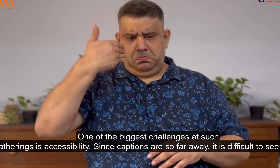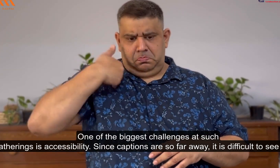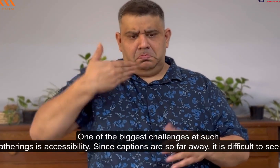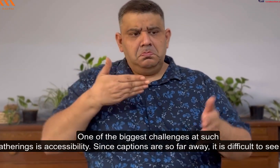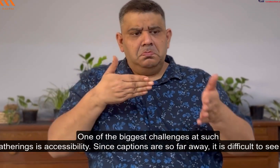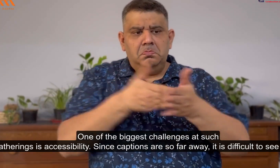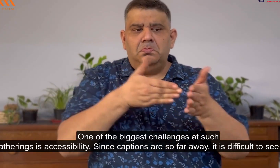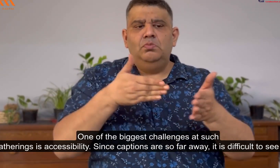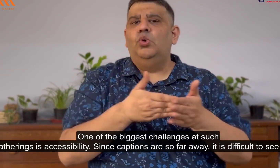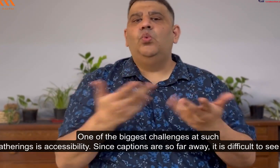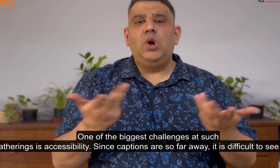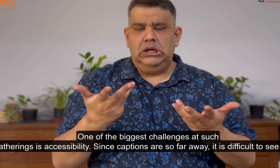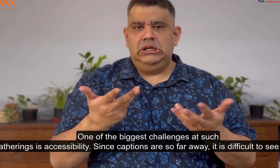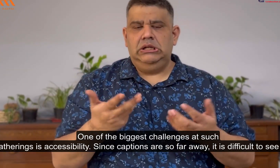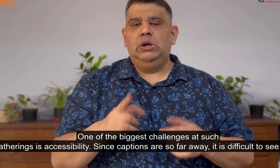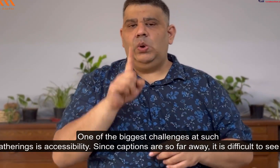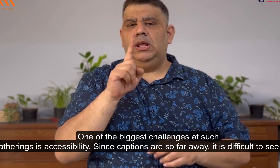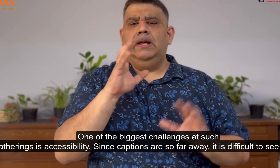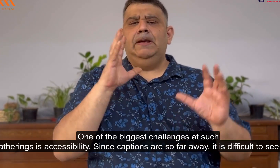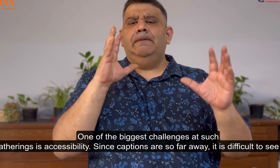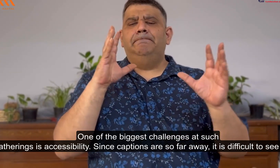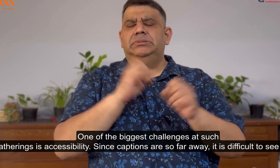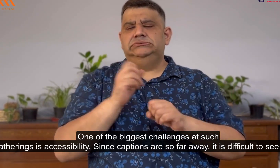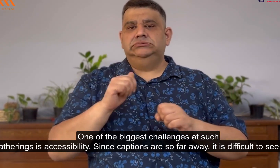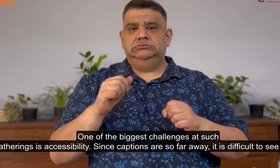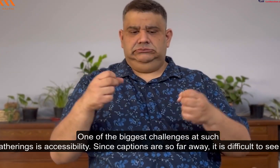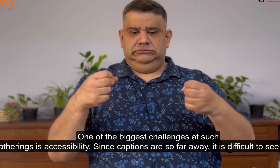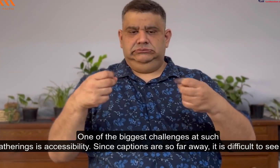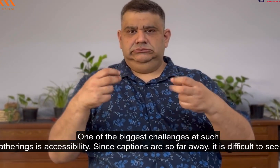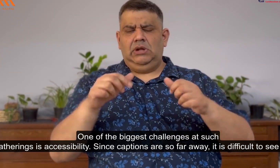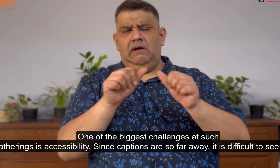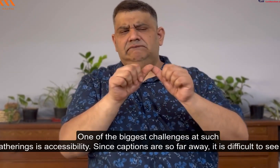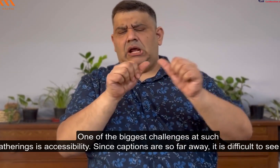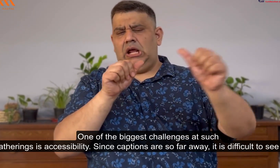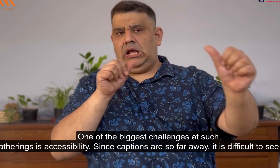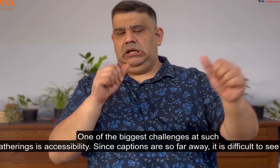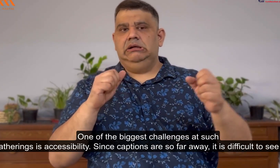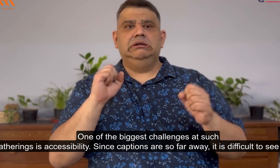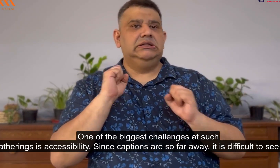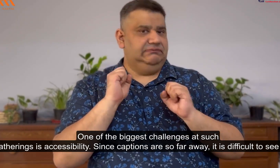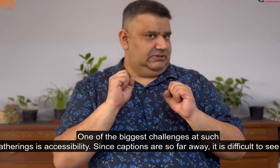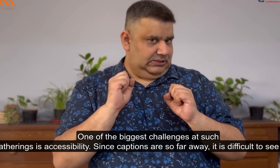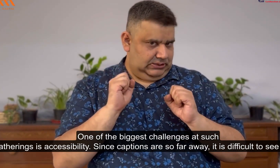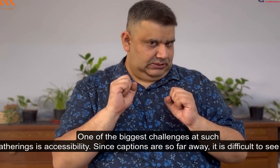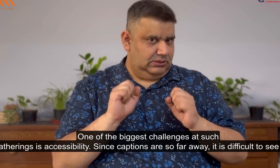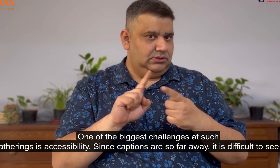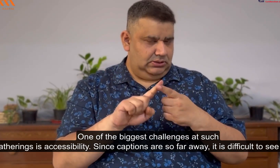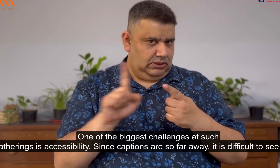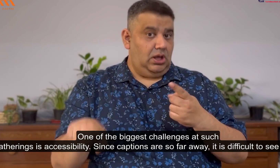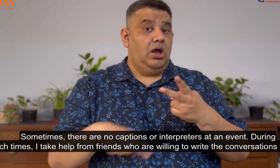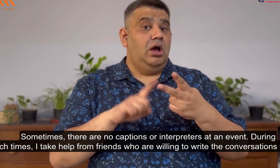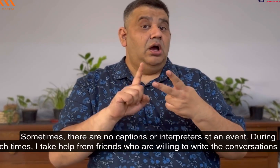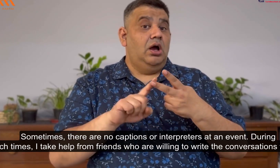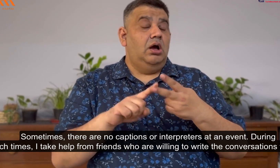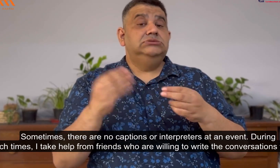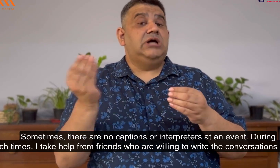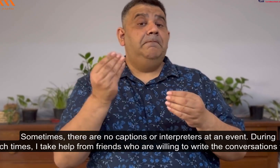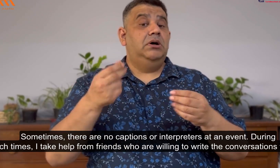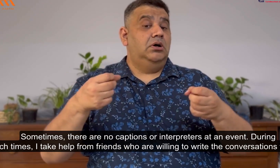क्योंकि कैप्शन बहुत दूर है, इसीलिए उन्हें देखना मुश्किल है। कभी कभी किसी कार्यक्रम में कोई कैप्शन या इंटरप्रेटर